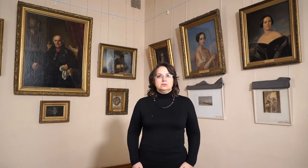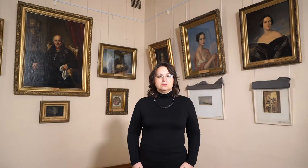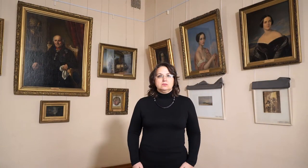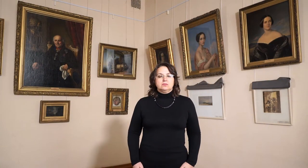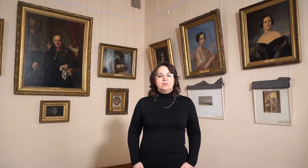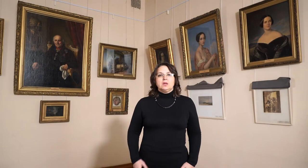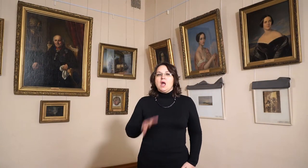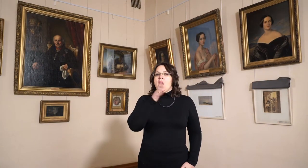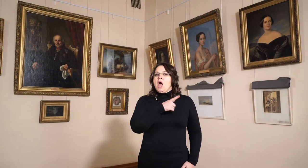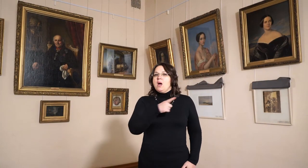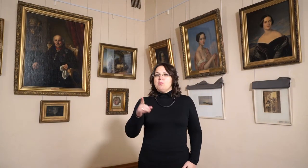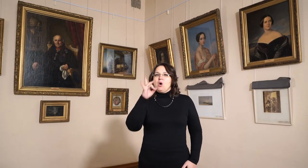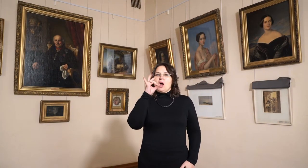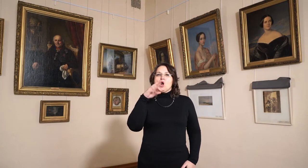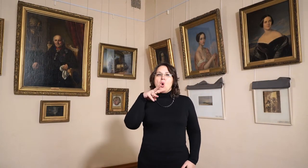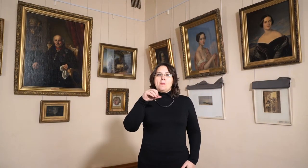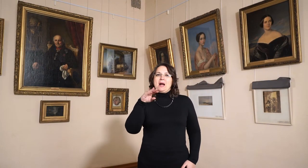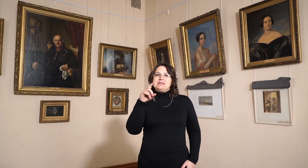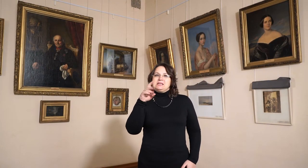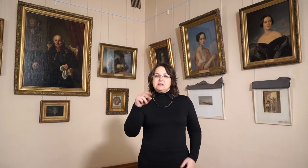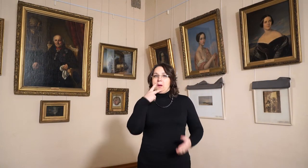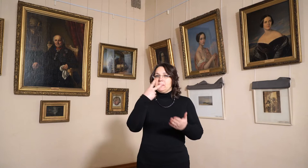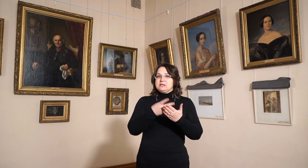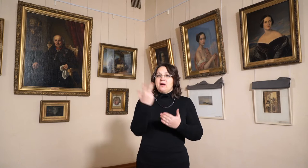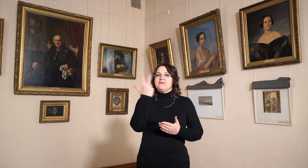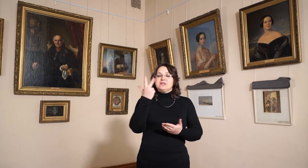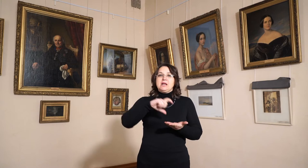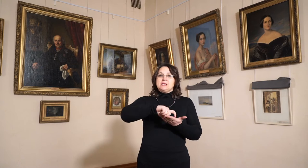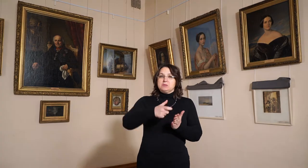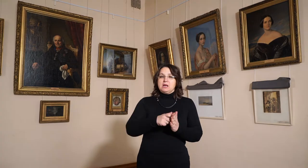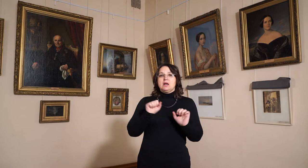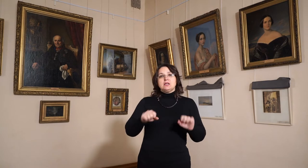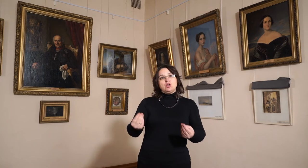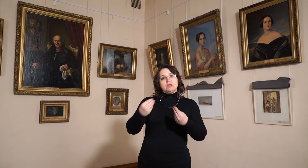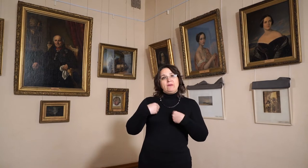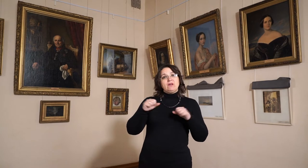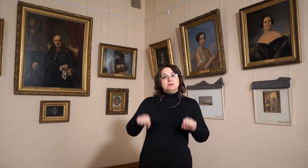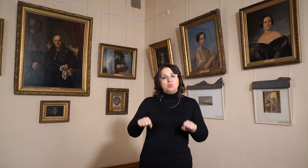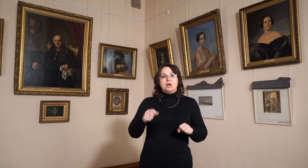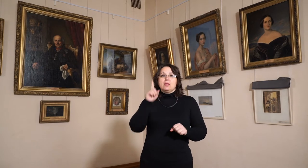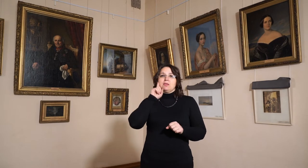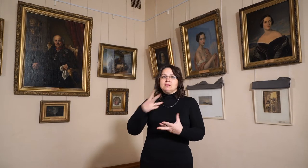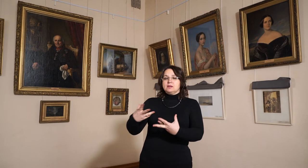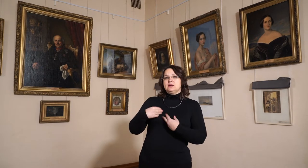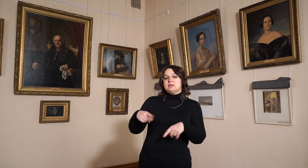Эпоха романтизма, представленная в третьем зале, дает нам возможность насладиться работами такого